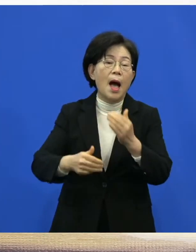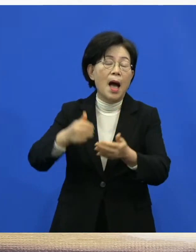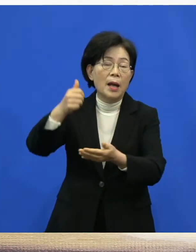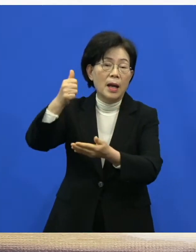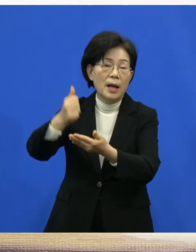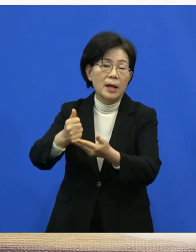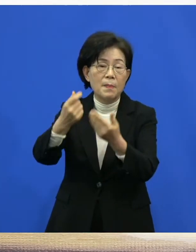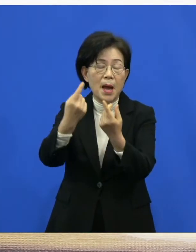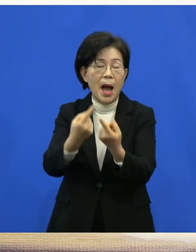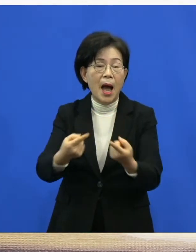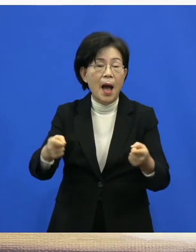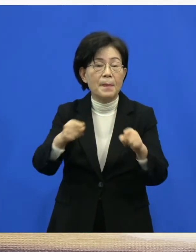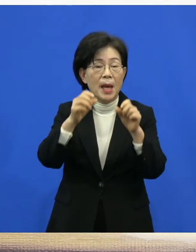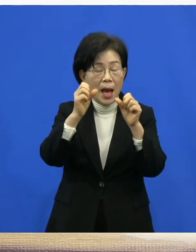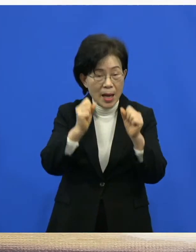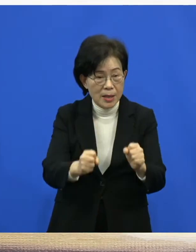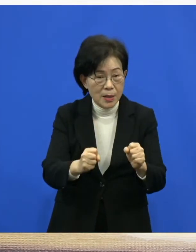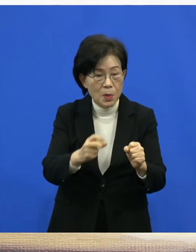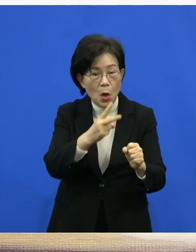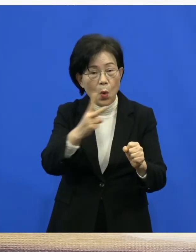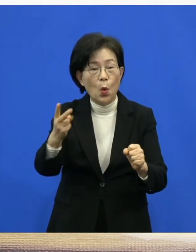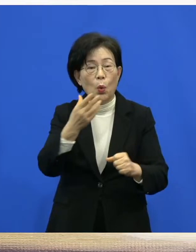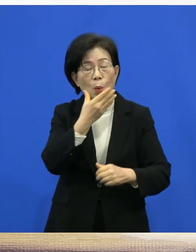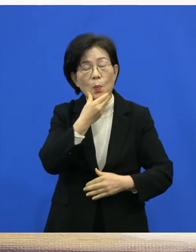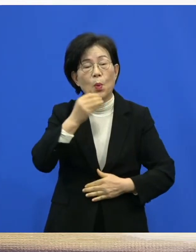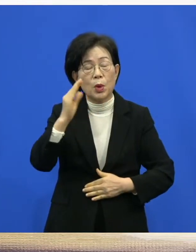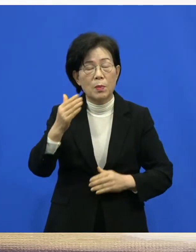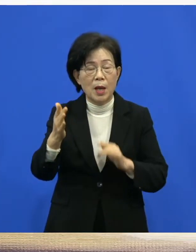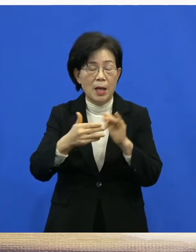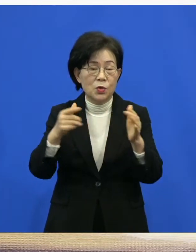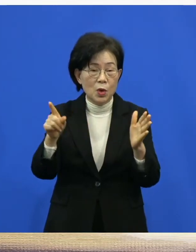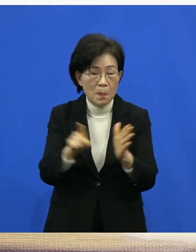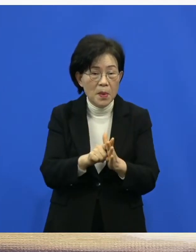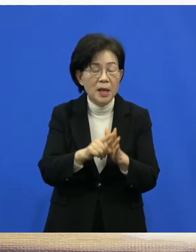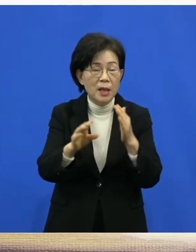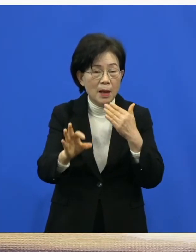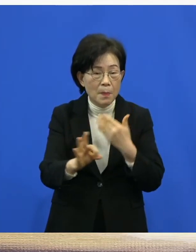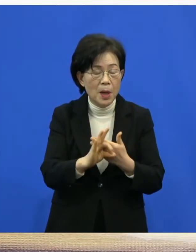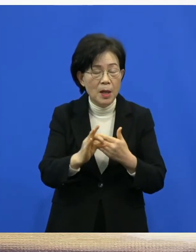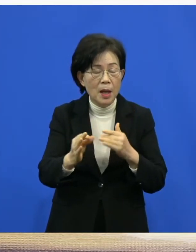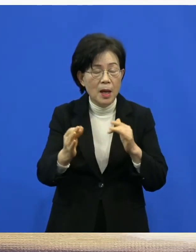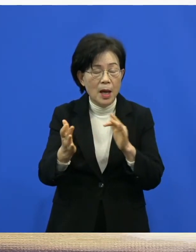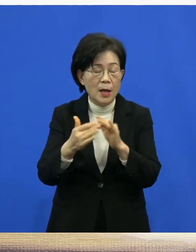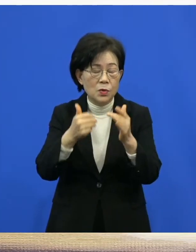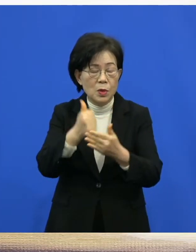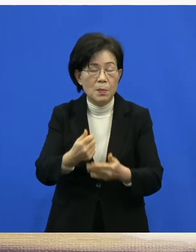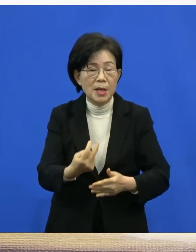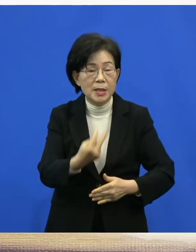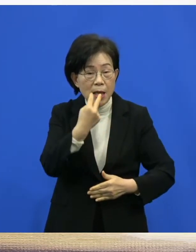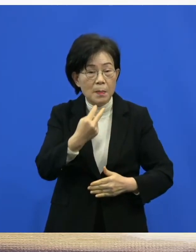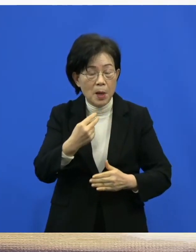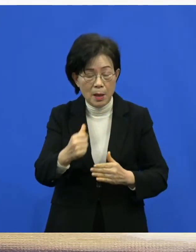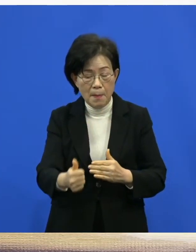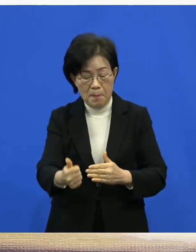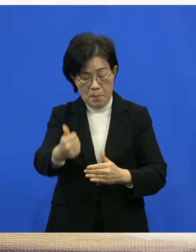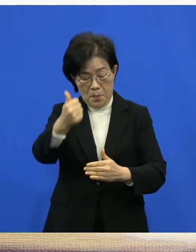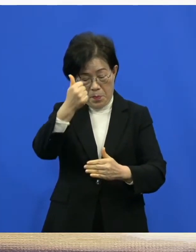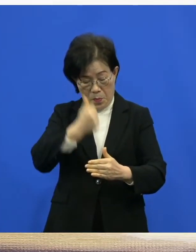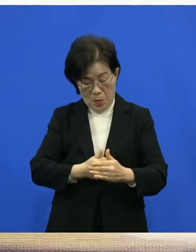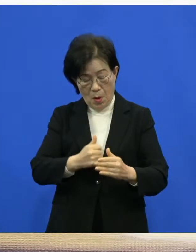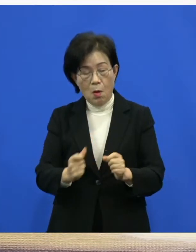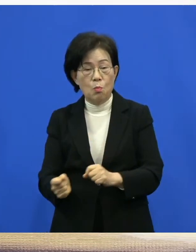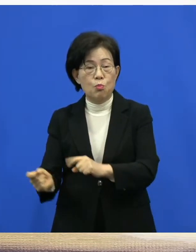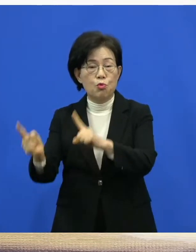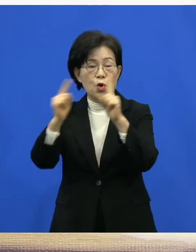하나님이 함께 하시는 게 복이지. 예수를 믿으면 예수의 생명이 우리 안에 들어와요. 그 생명은 부활의